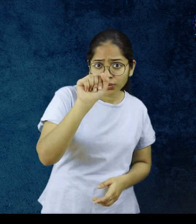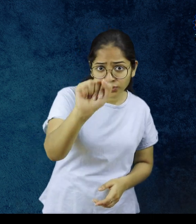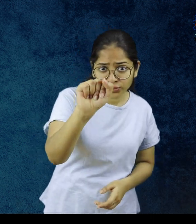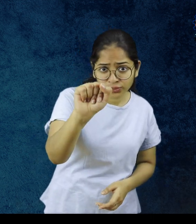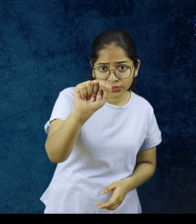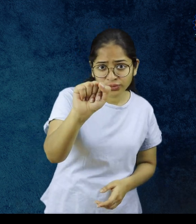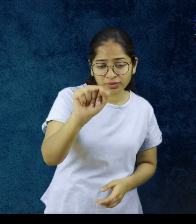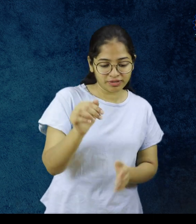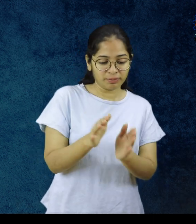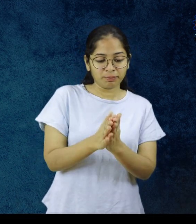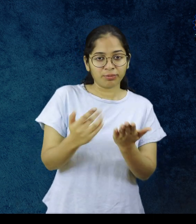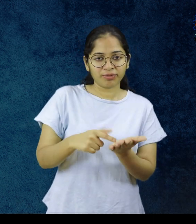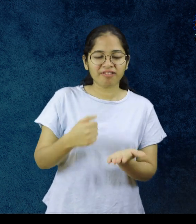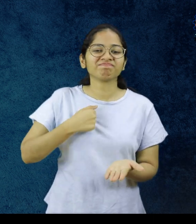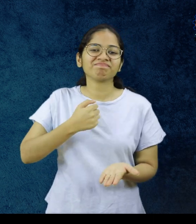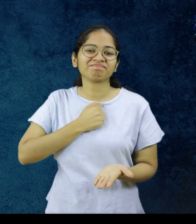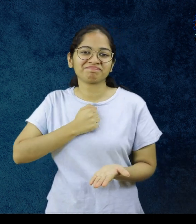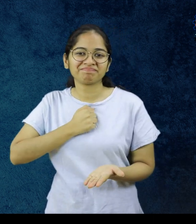तुम्हारा है यह किताब मेरी